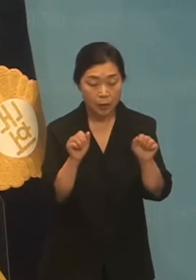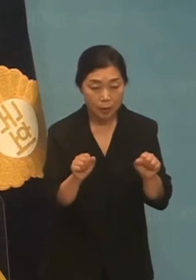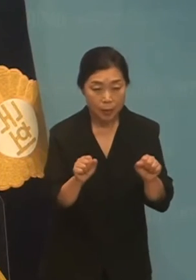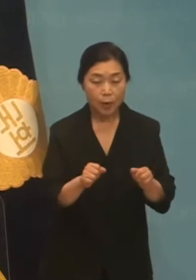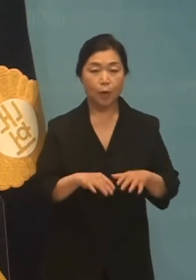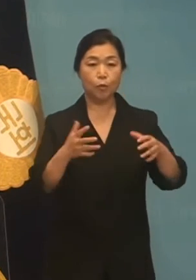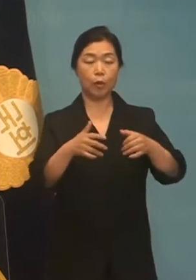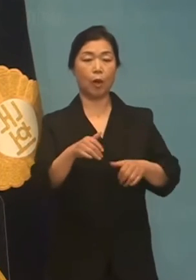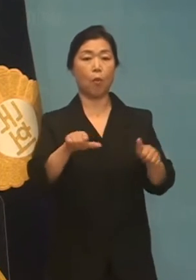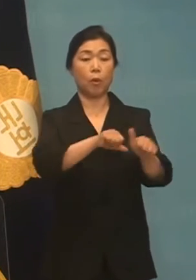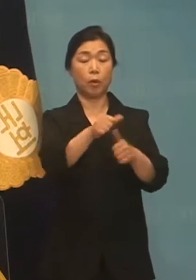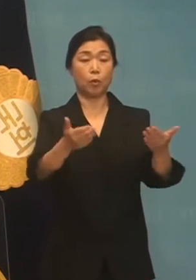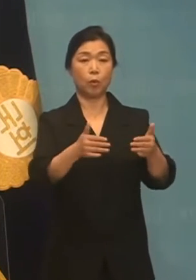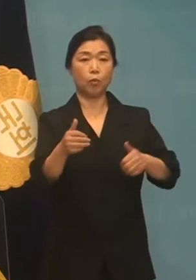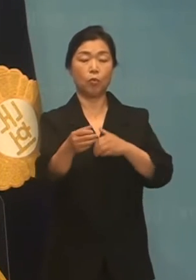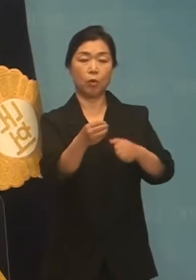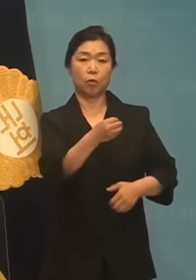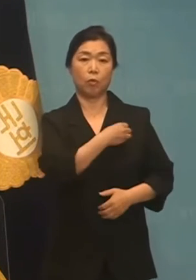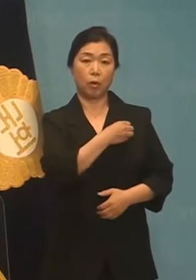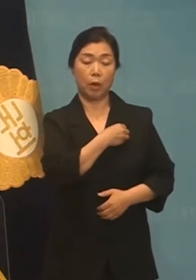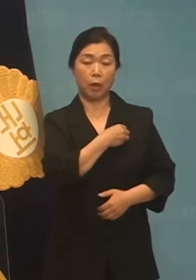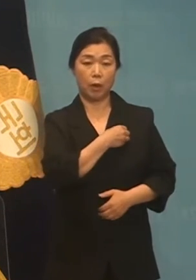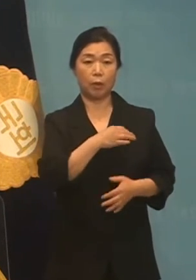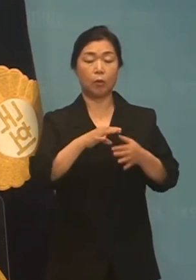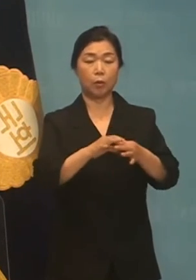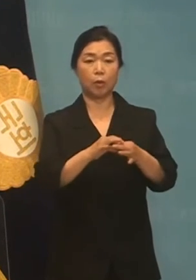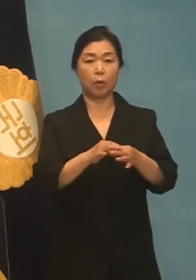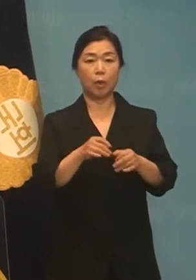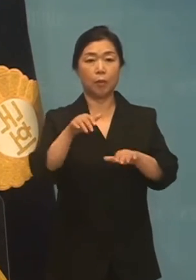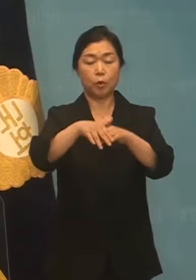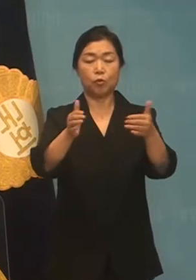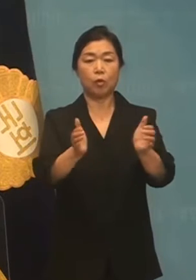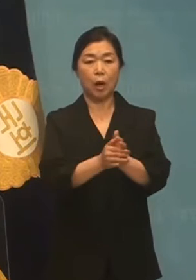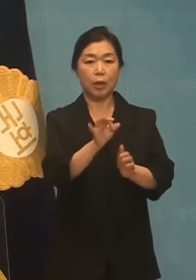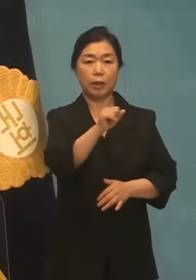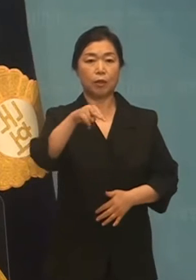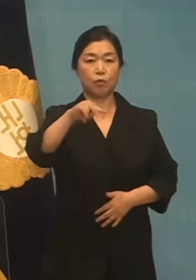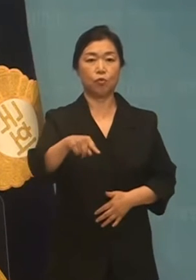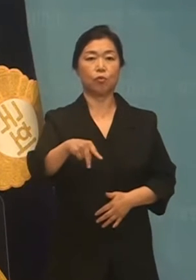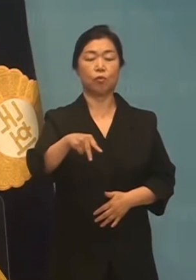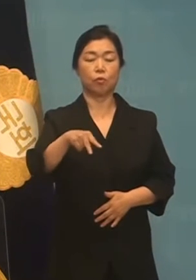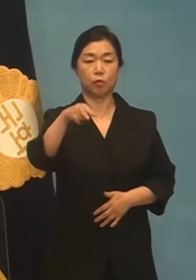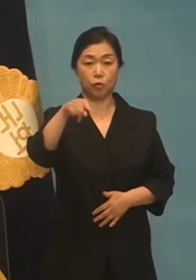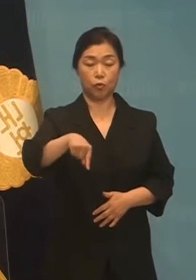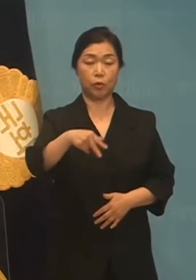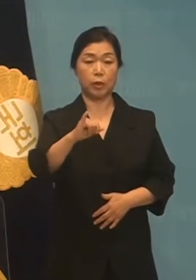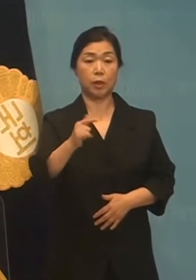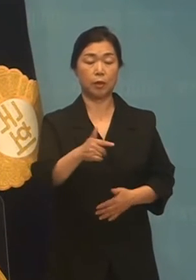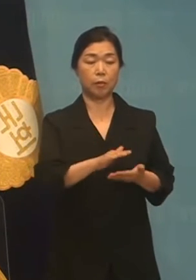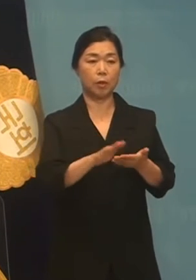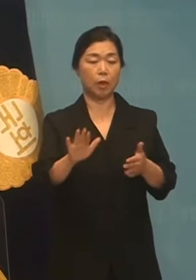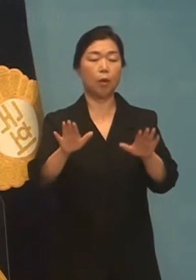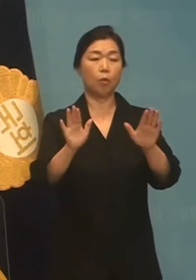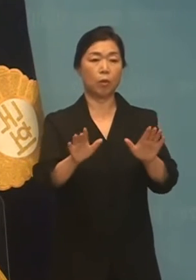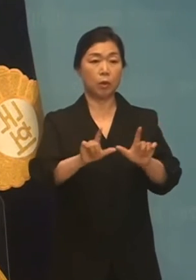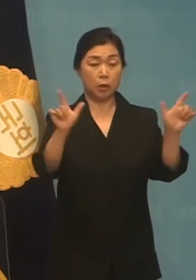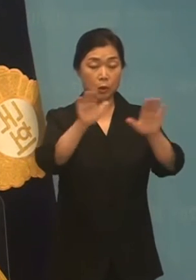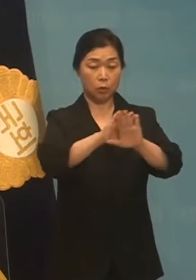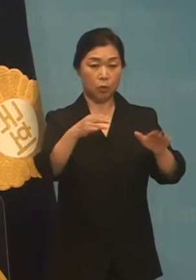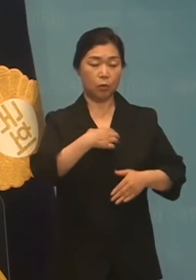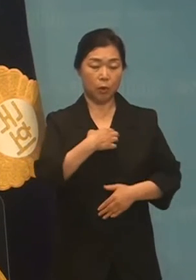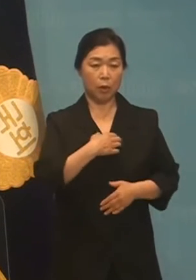안녕하십니까. 국회 환경노동위원회 소속 더불어민주당 비례대표 국회의원 유수진입니다. 오늘 기후위기 대응